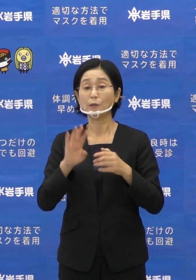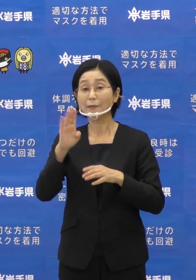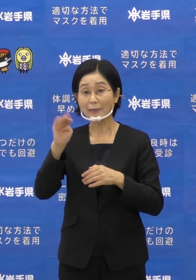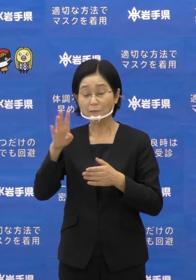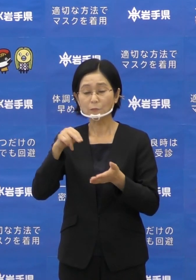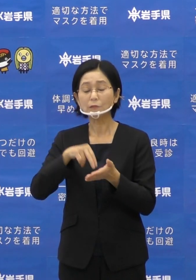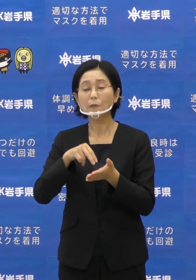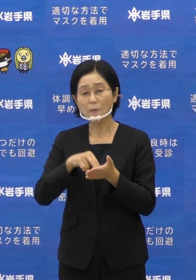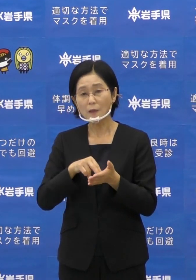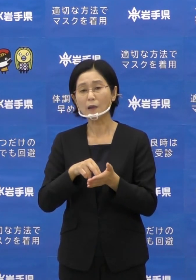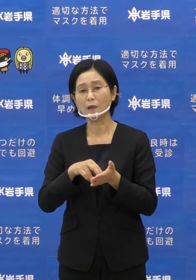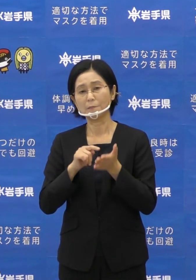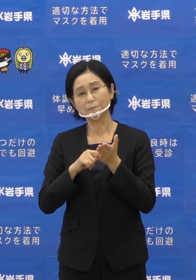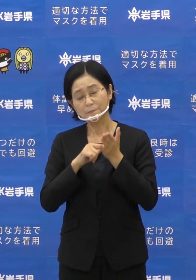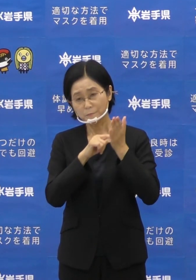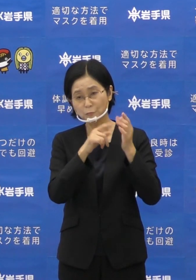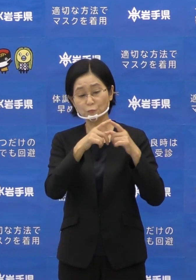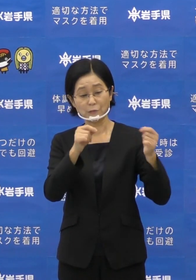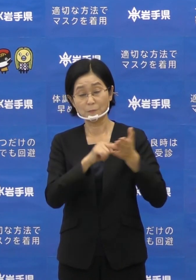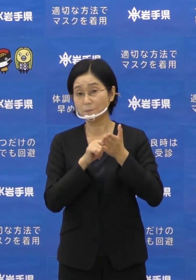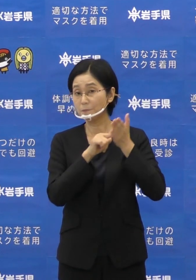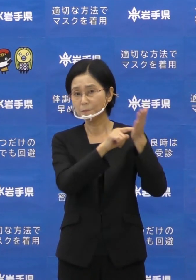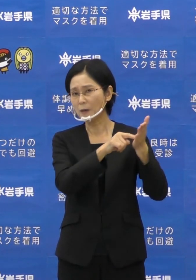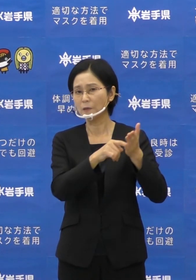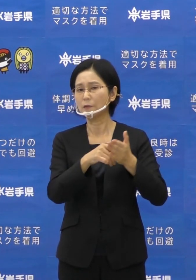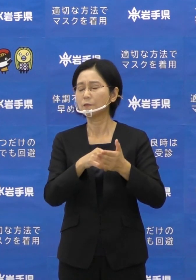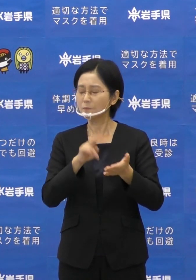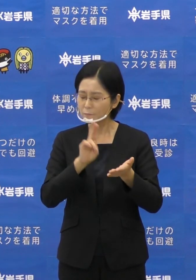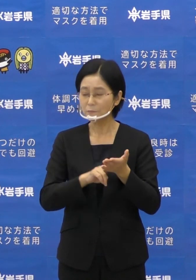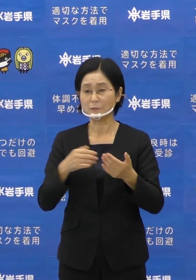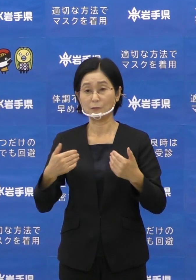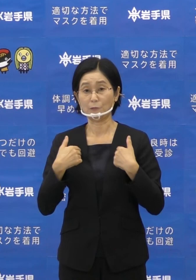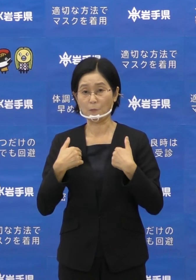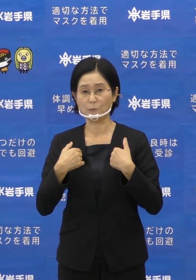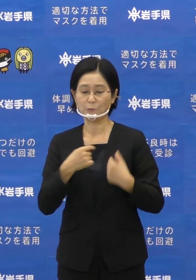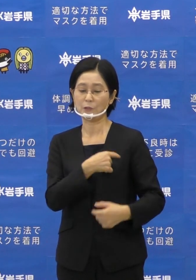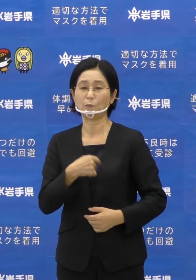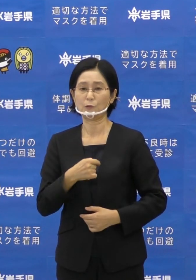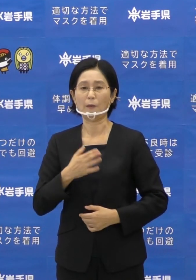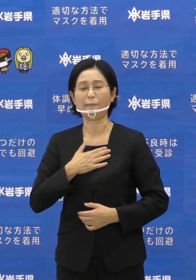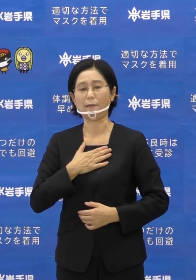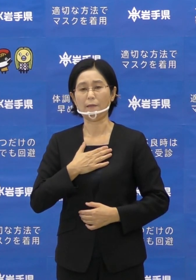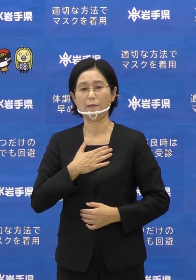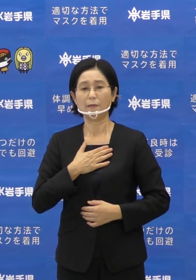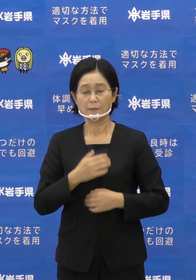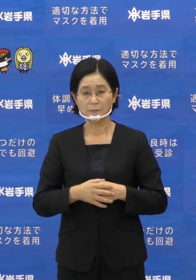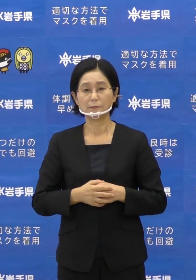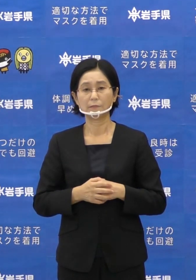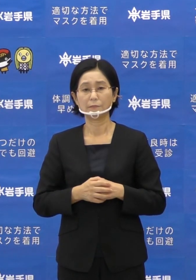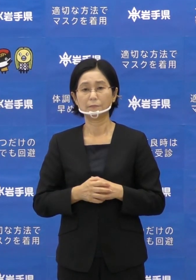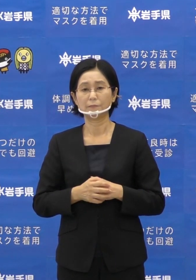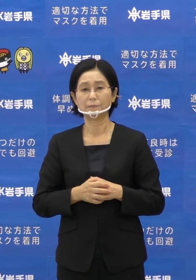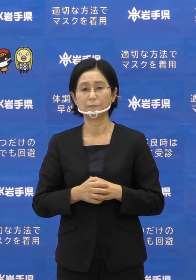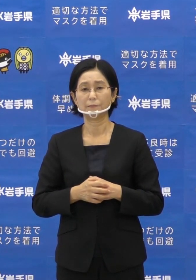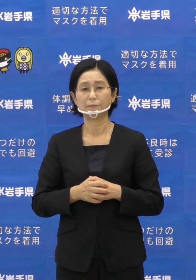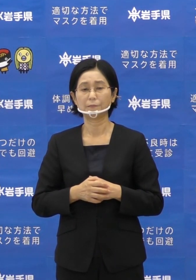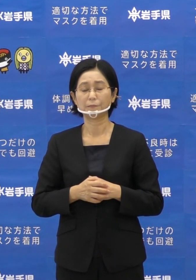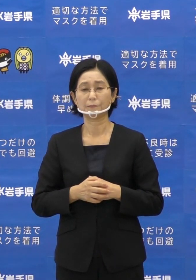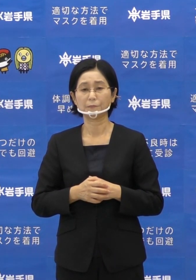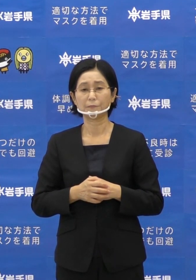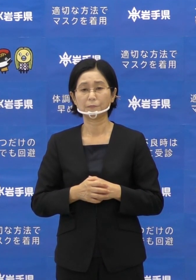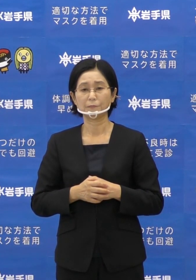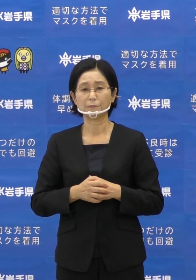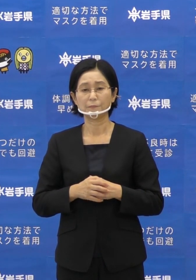るしか、それを要請することを決めるしかないなということは決めていました。で、そういうある